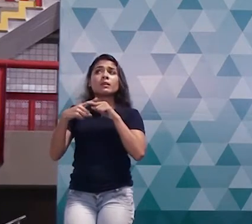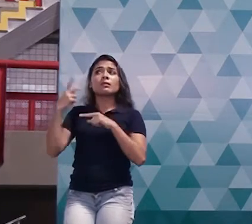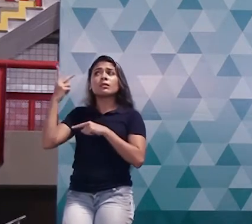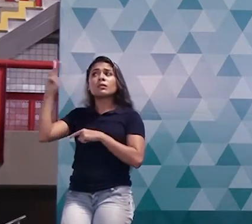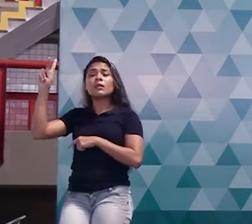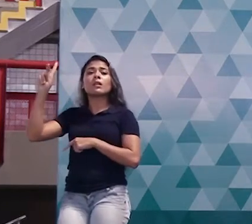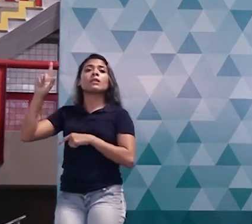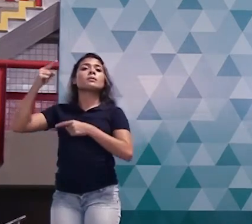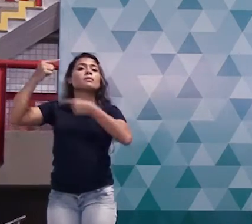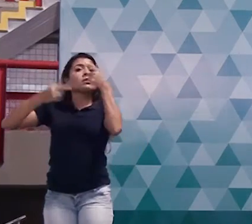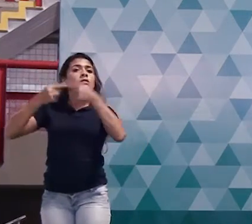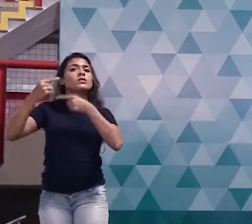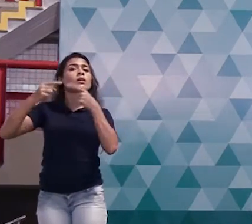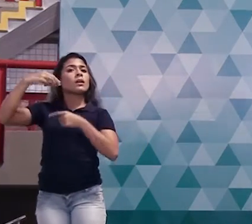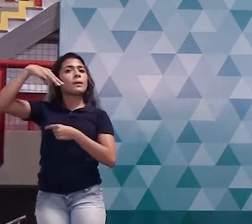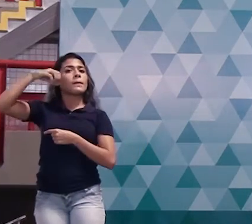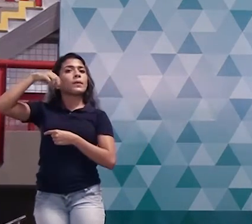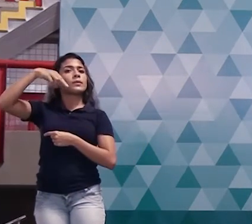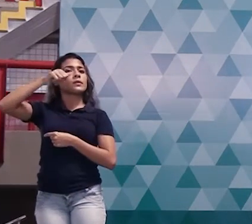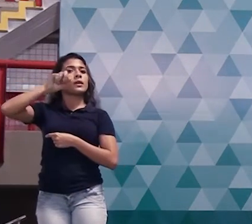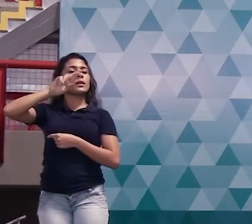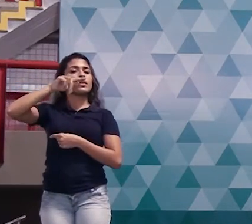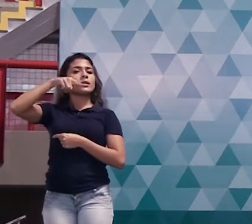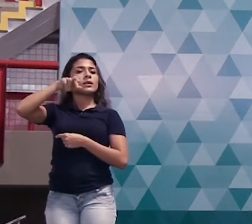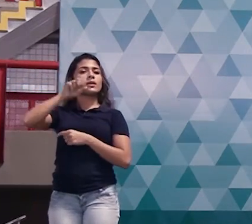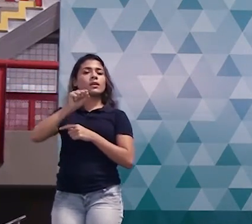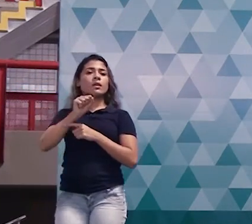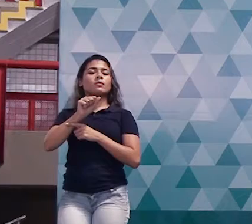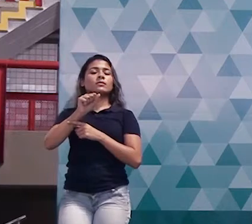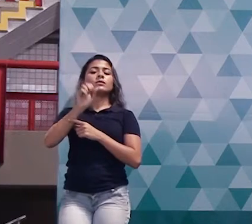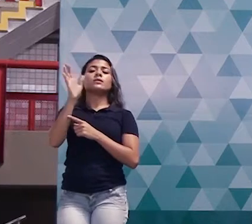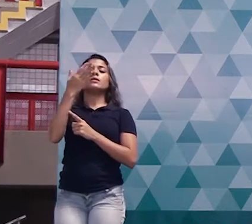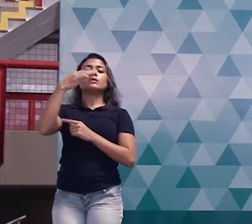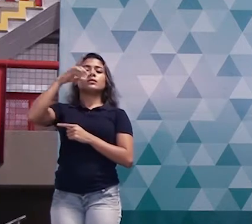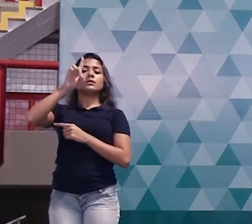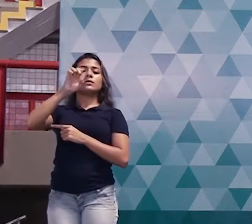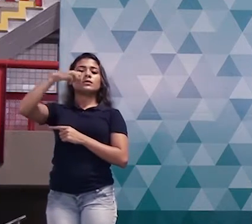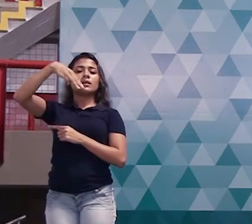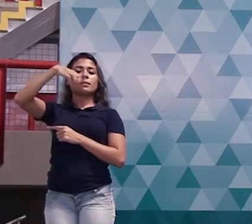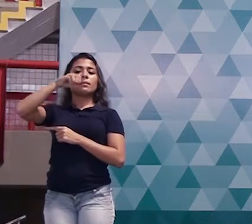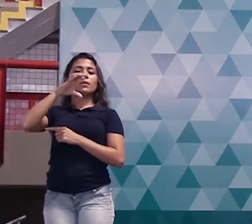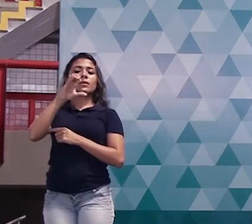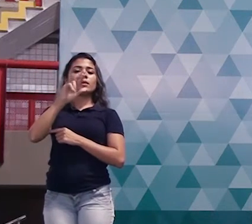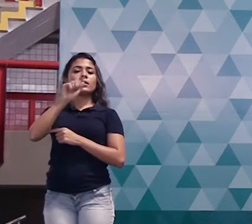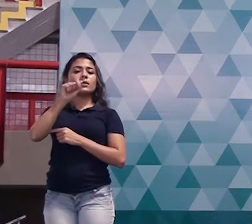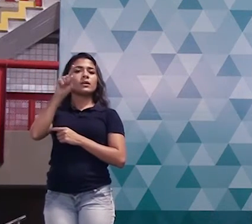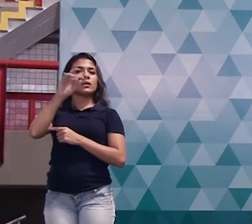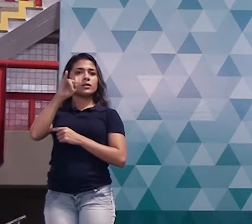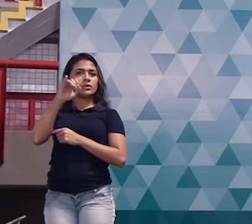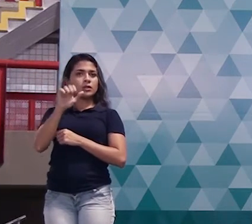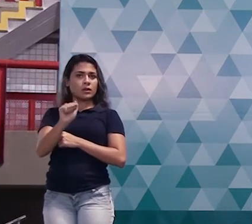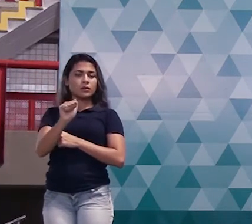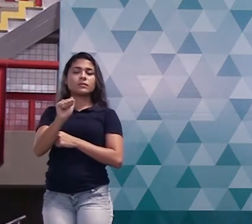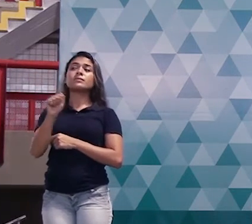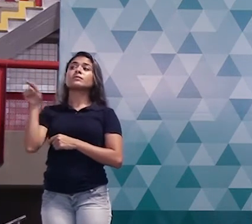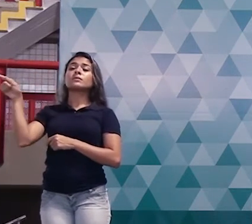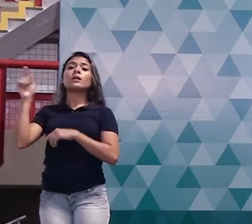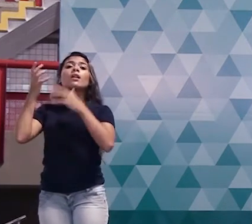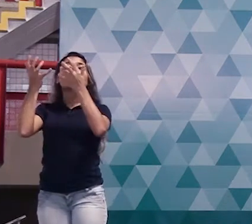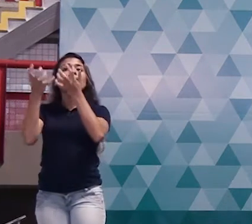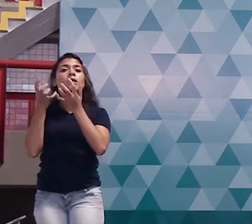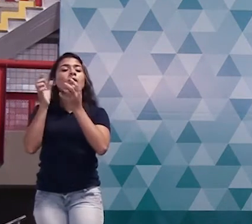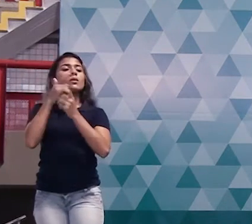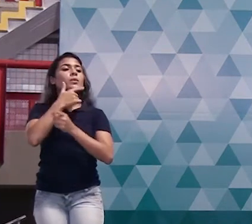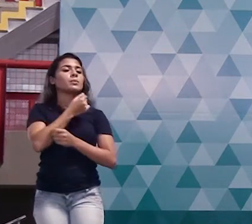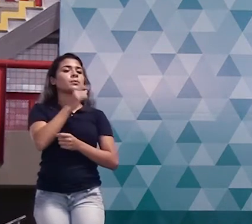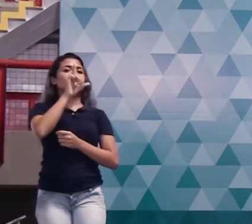monarquia democrática. Cara, a Inglaterra, ela defende um governo liberal. Ela queria Dom Pedro apenas para poder